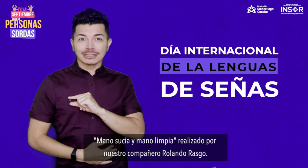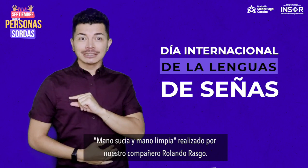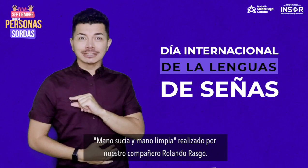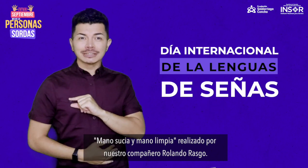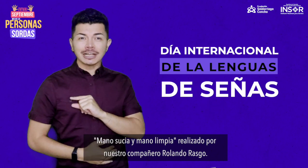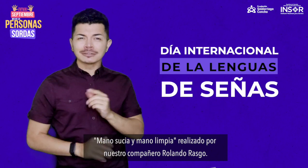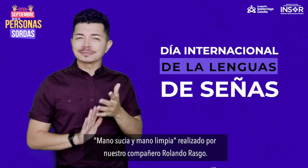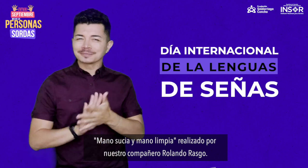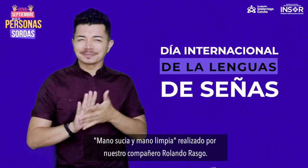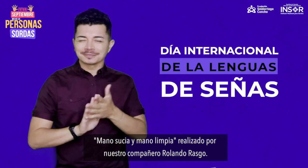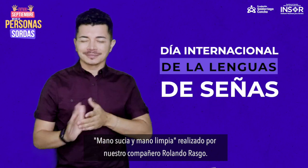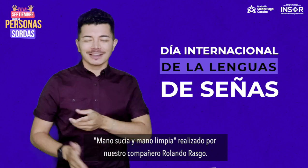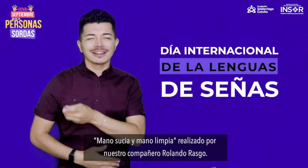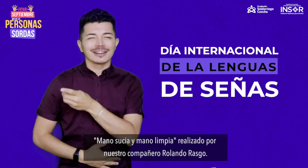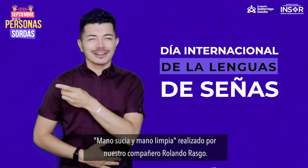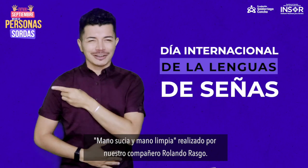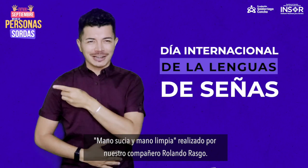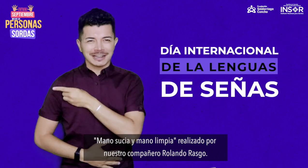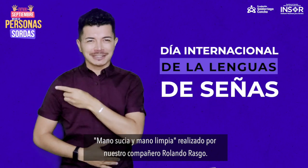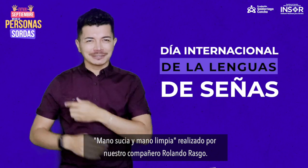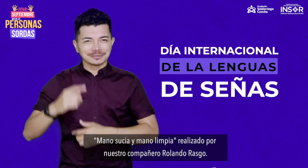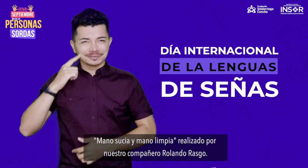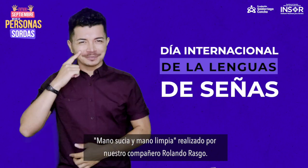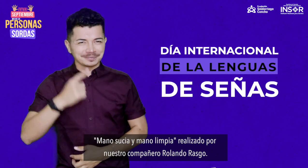Realizado por nuestro compañero Rolando Rasgo.